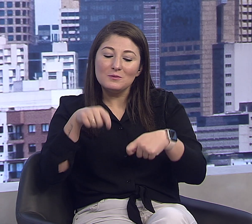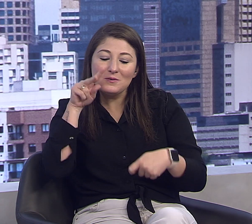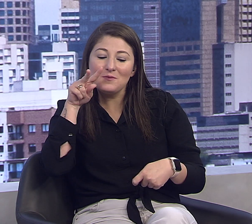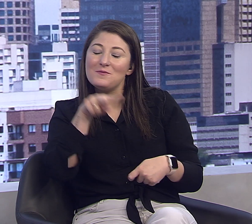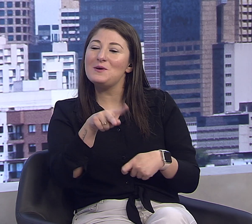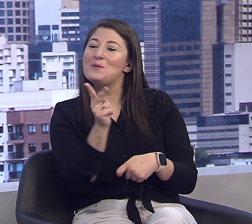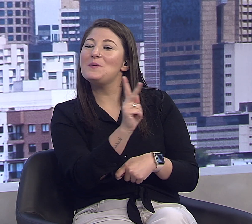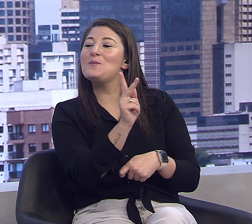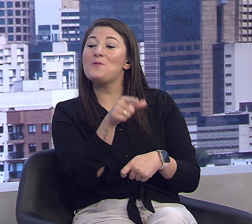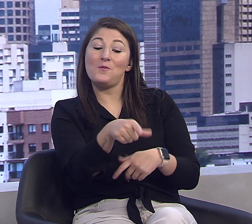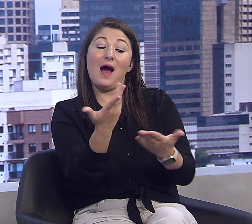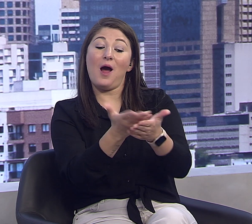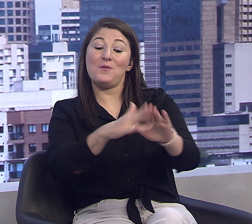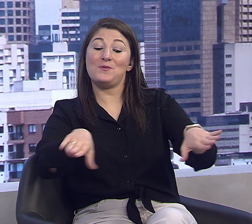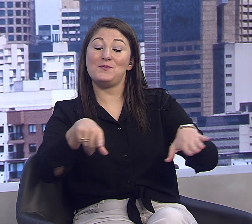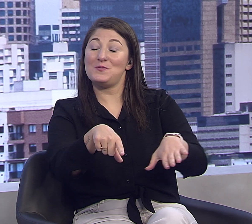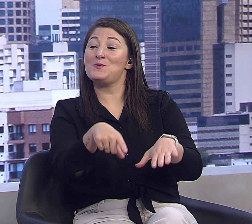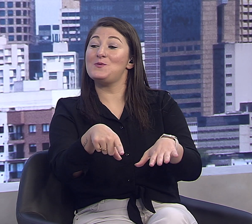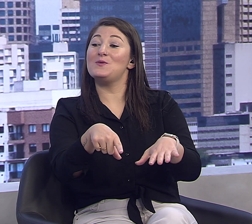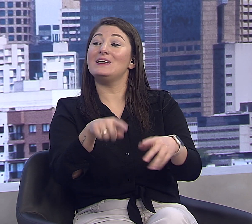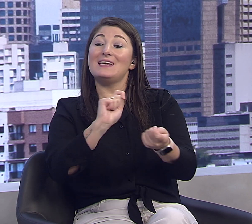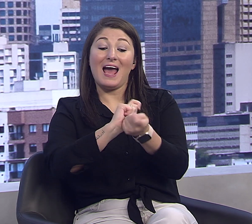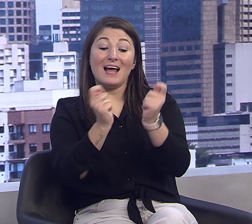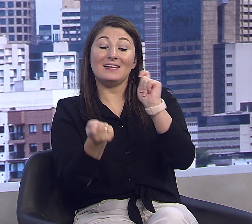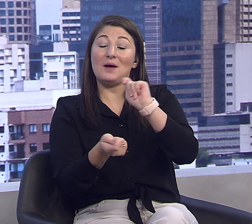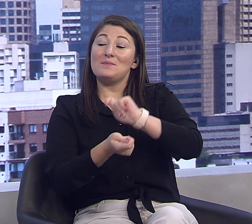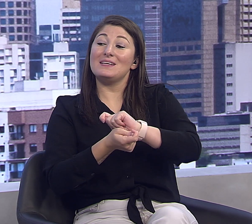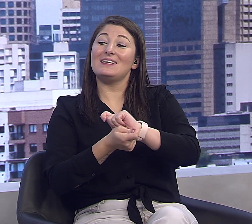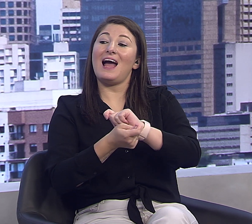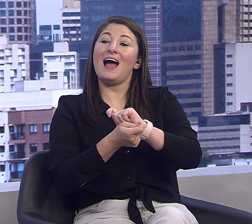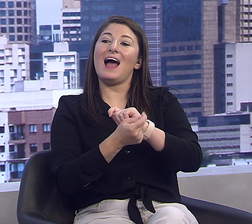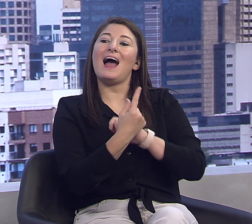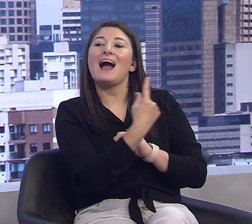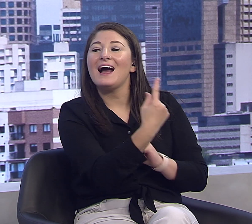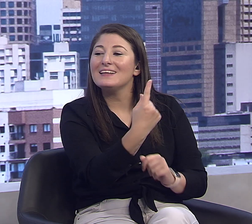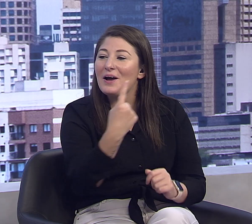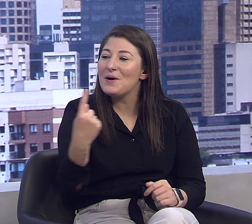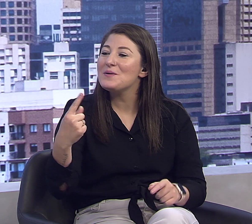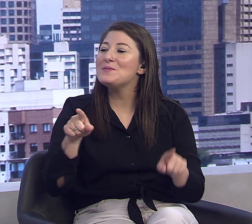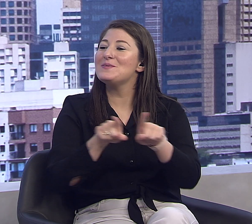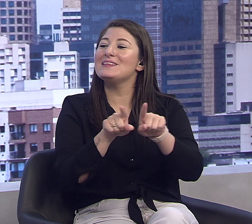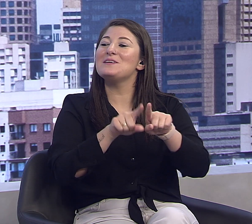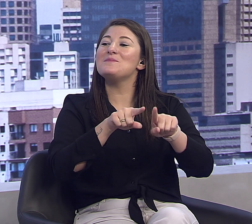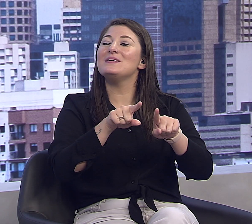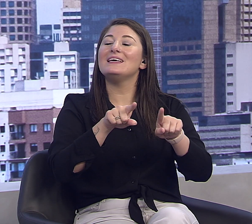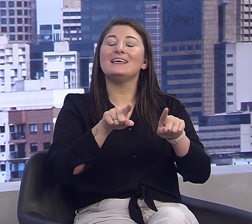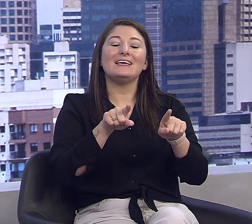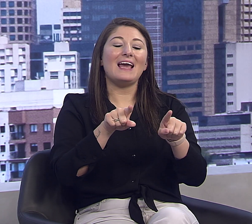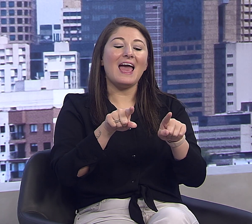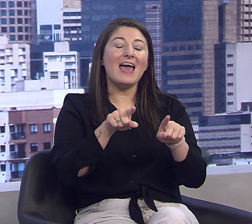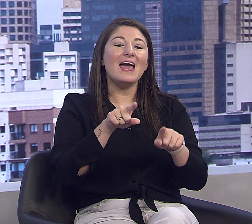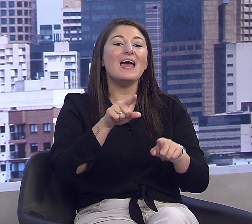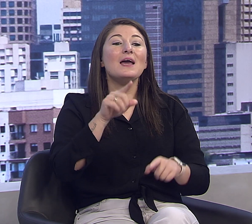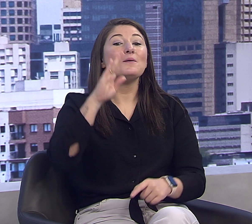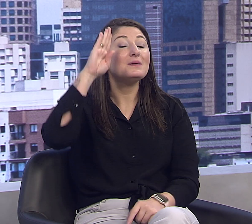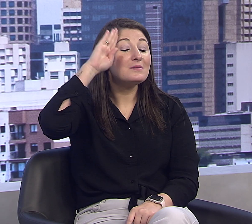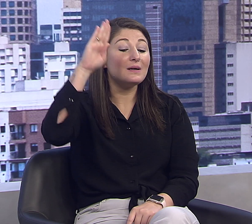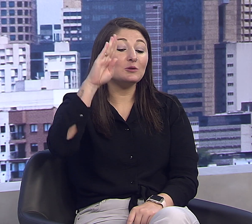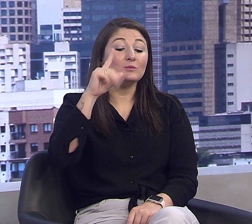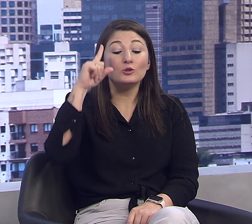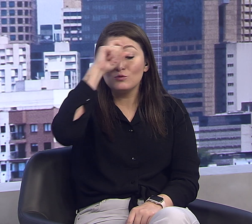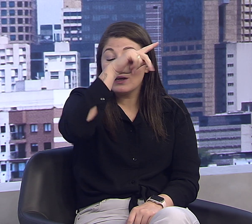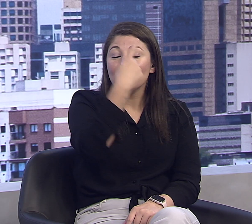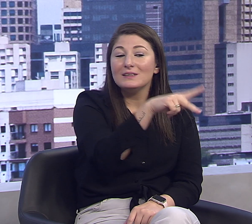Nós, quanto docentes, a gente precisa entender o contexto que o aluno está inserido e a gente adaptar o